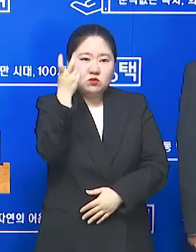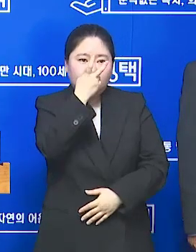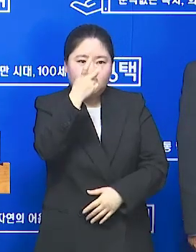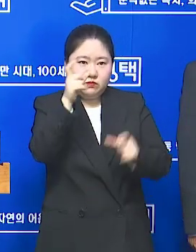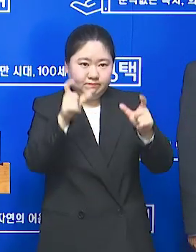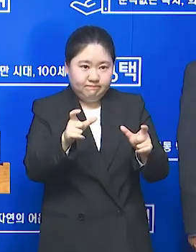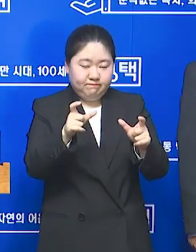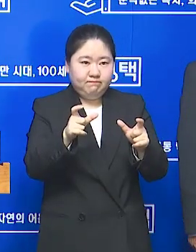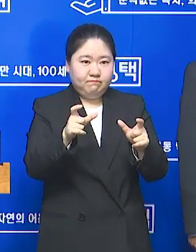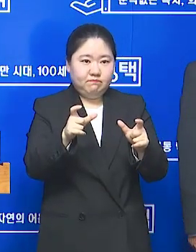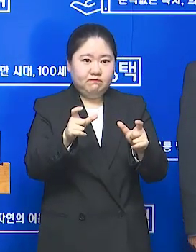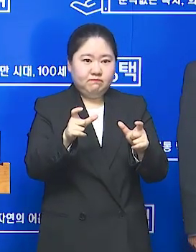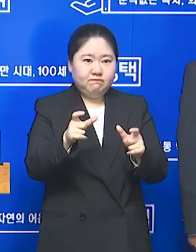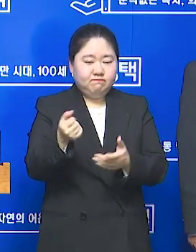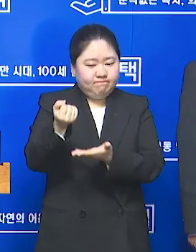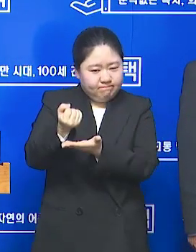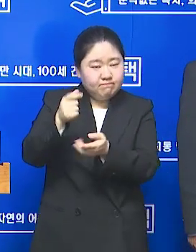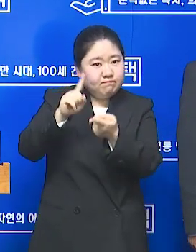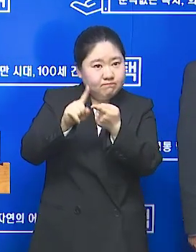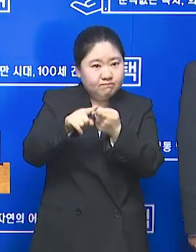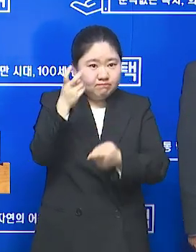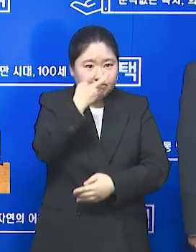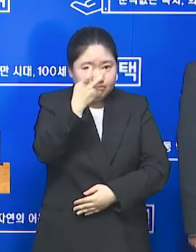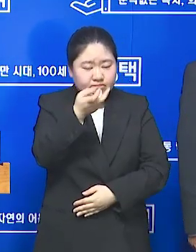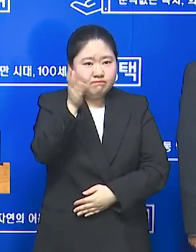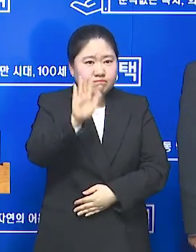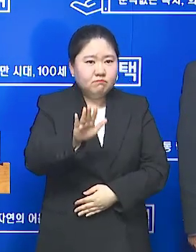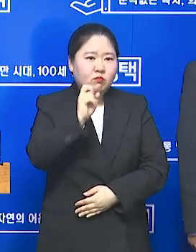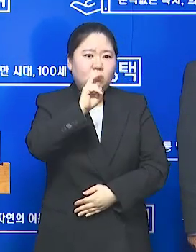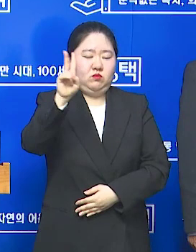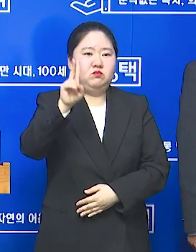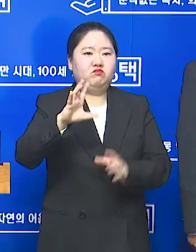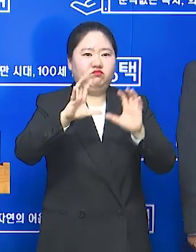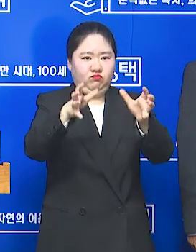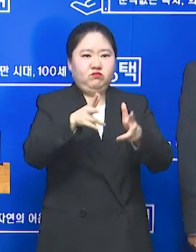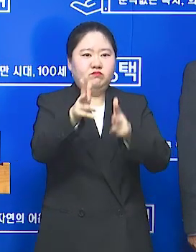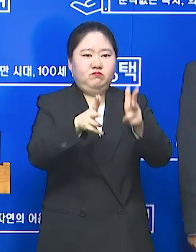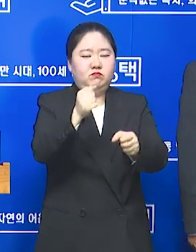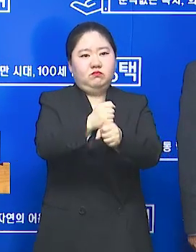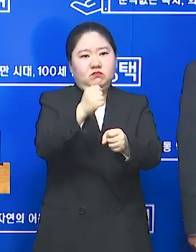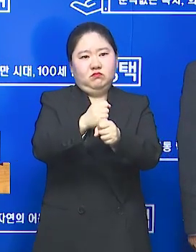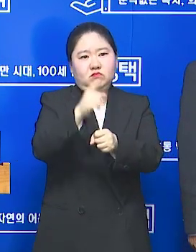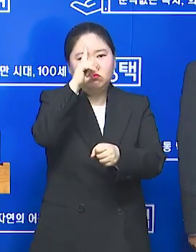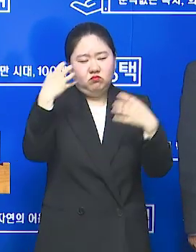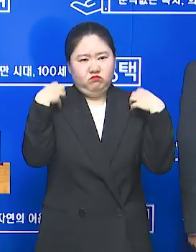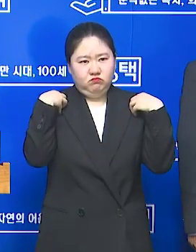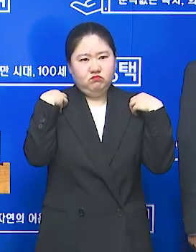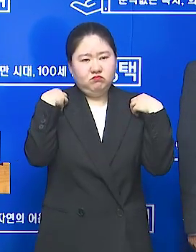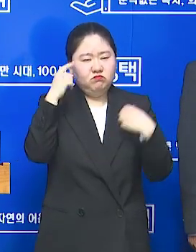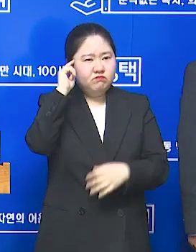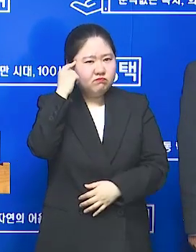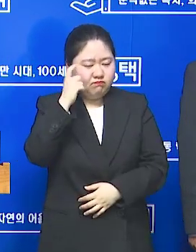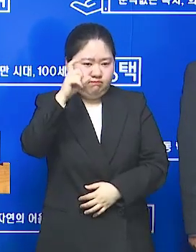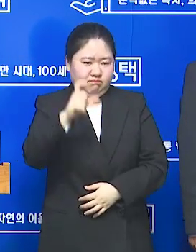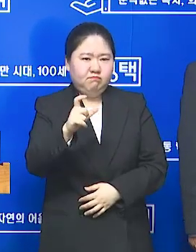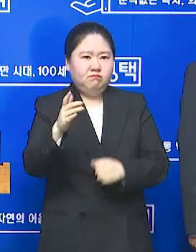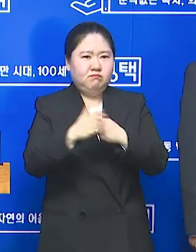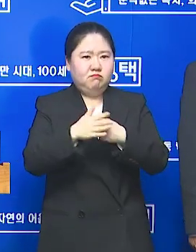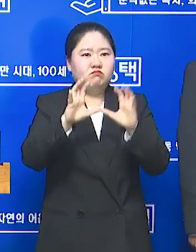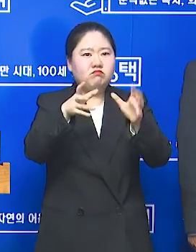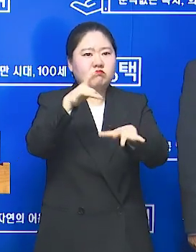존치를 검토해 왔으나 용인 국가산단 조성은 정부가 강력한 의지를 가지고 시행하는 국가 핵심